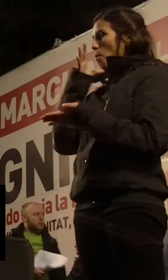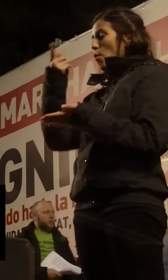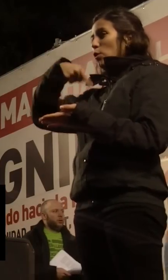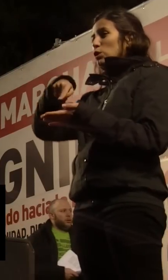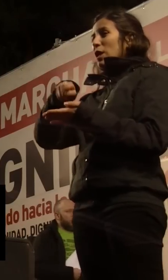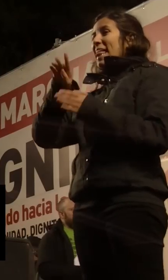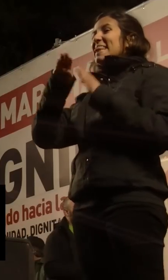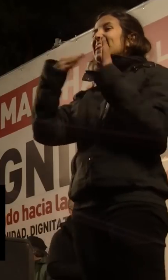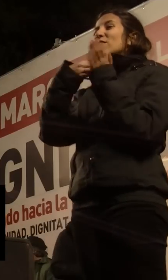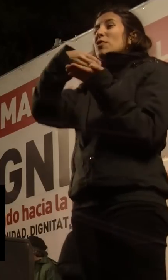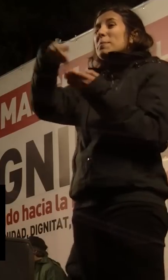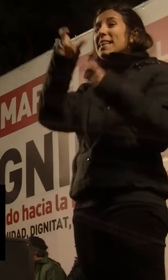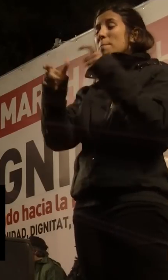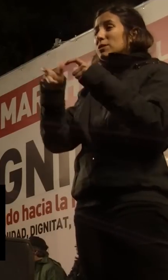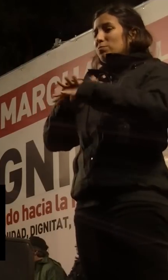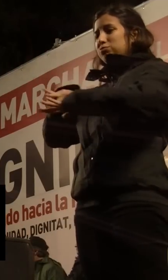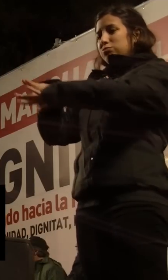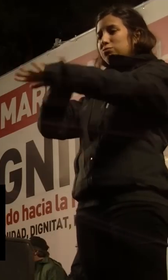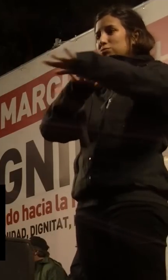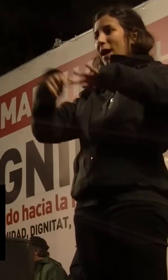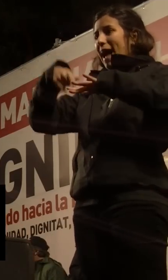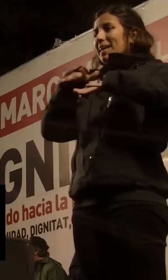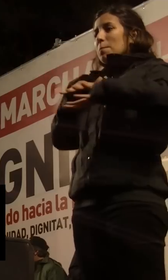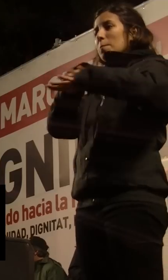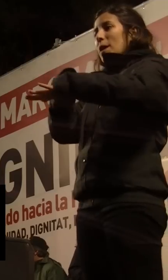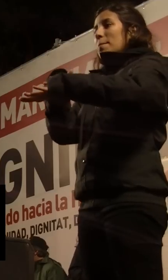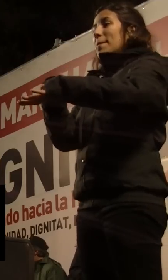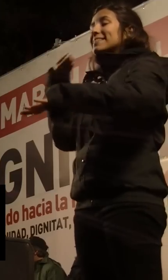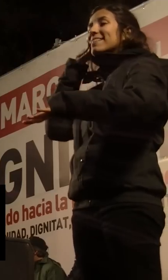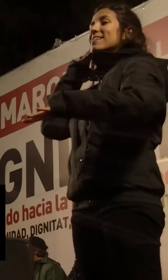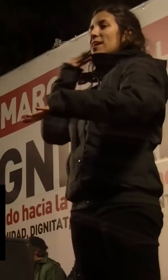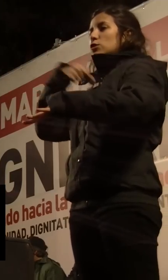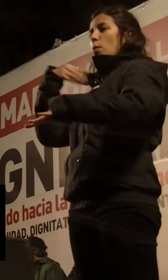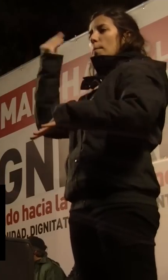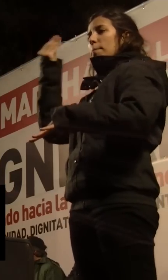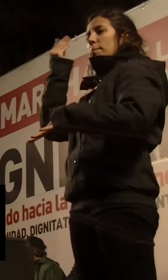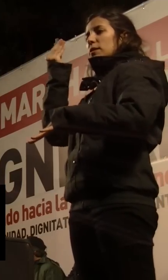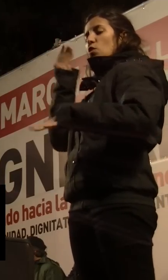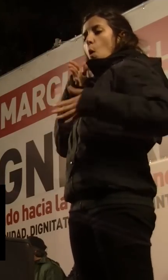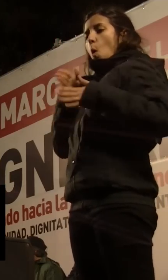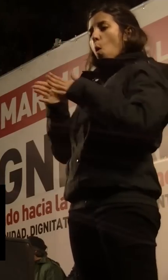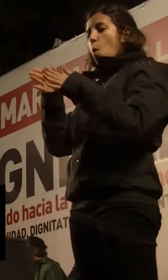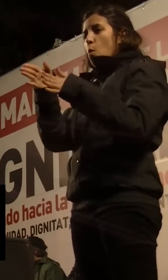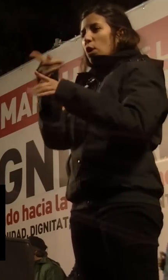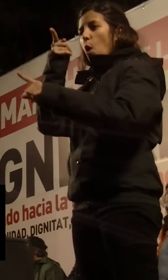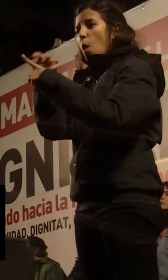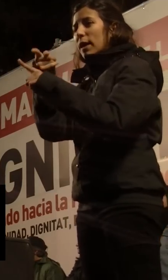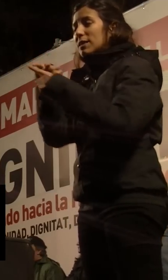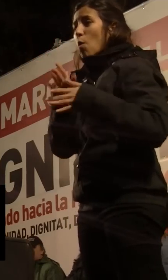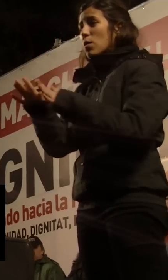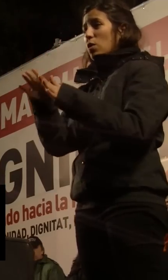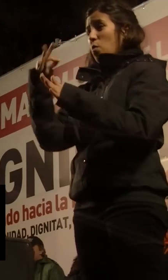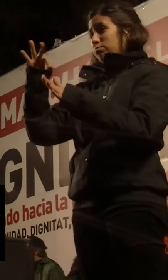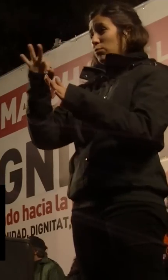movilizado a cientos de miles de personas la Marcha de la Dignidad. Yo creo que es el único camino para hacer frente no a